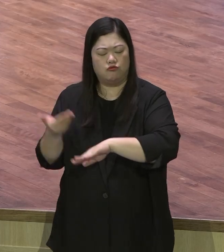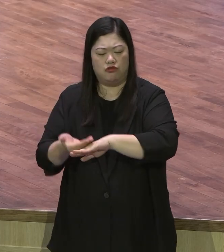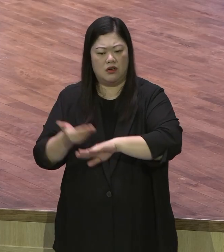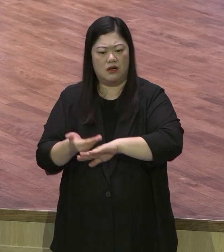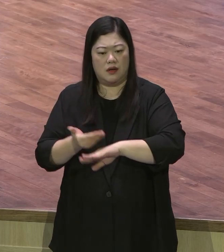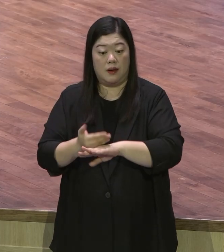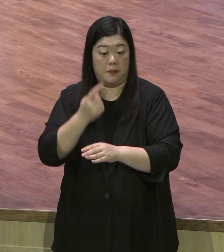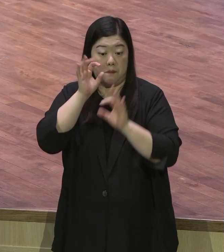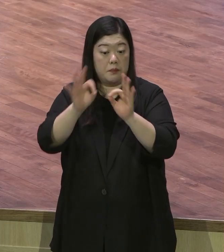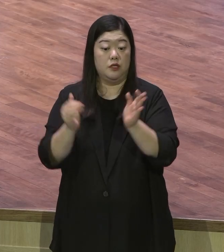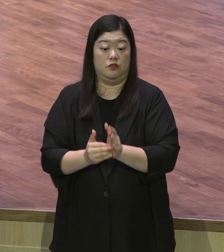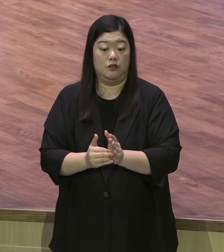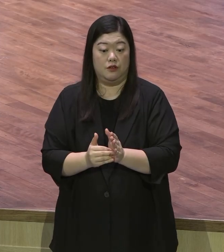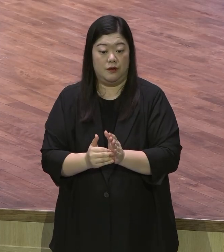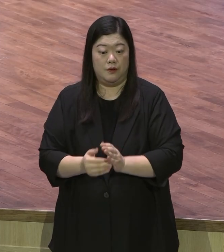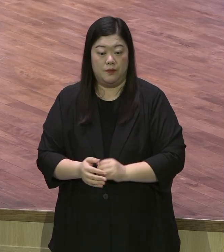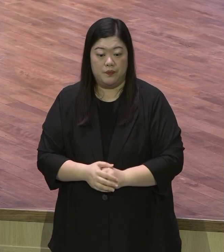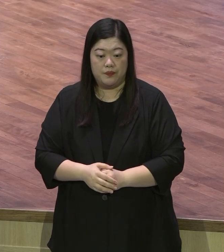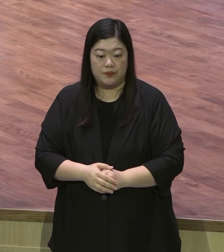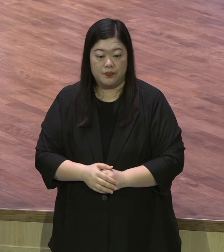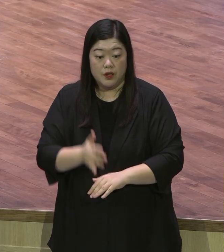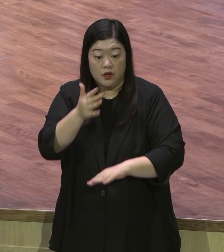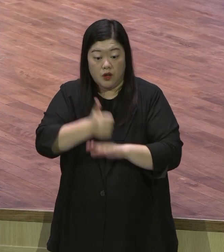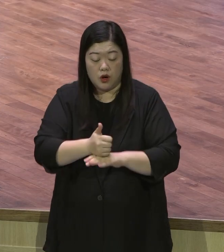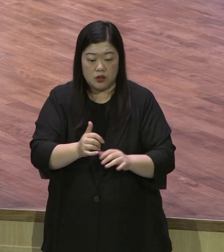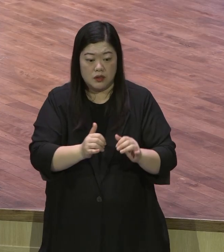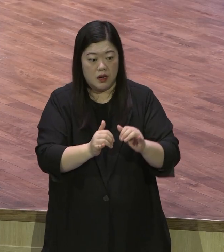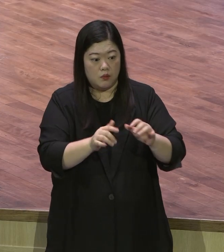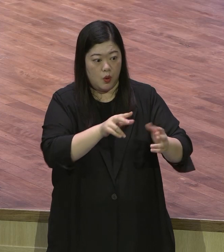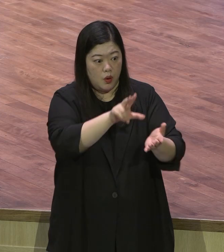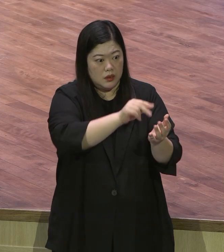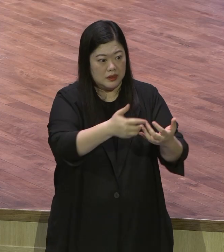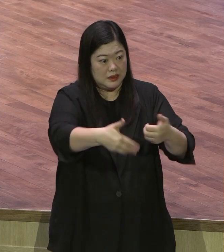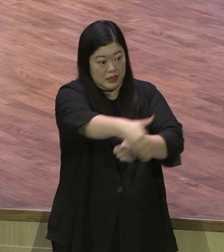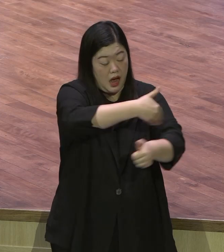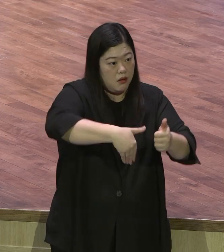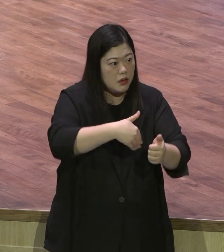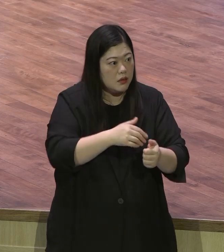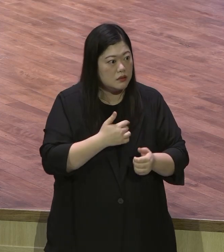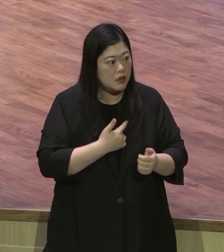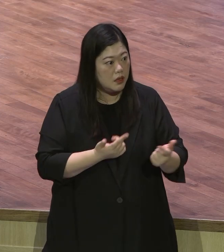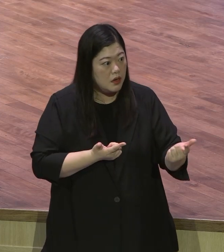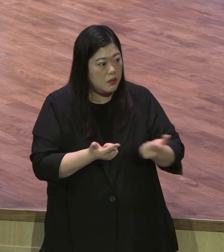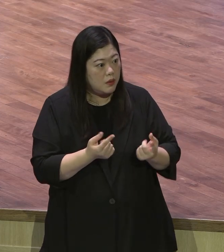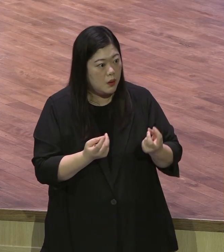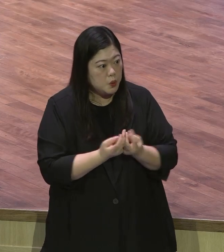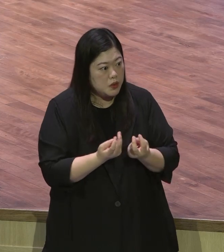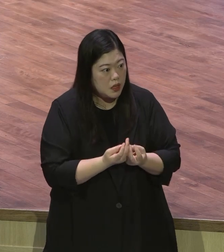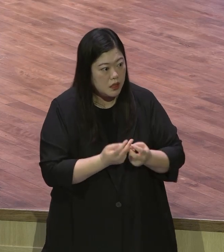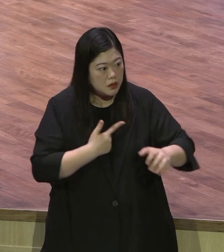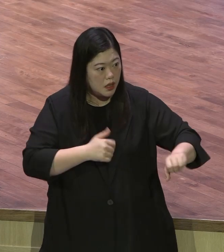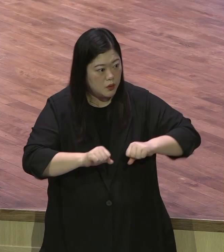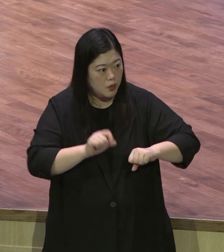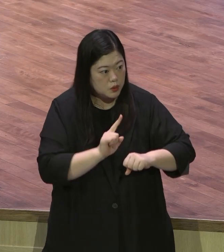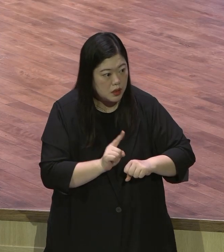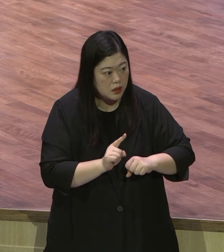버려야 되고 무엇을 가져야 되고 어떻게 처세해야 되고 여기서 어떻게 결정해야 될 것인가 하나님 팍팍팍 지혜를